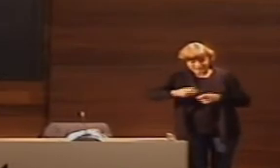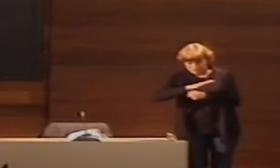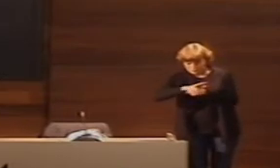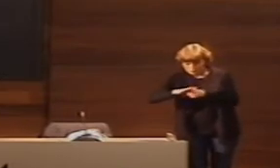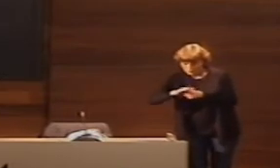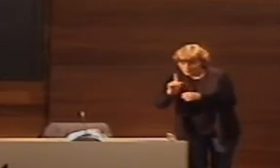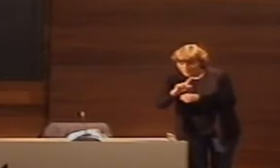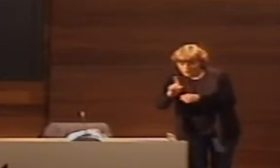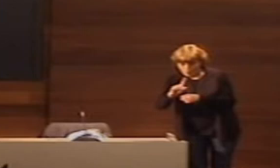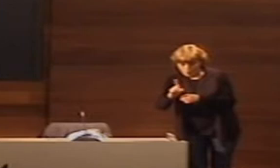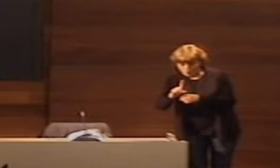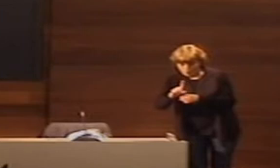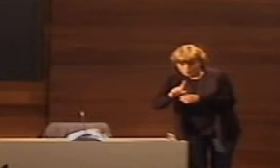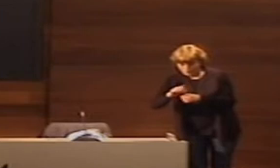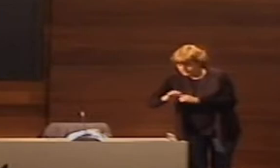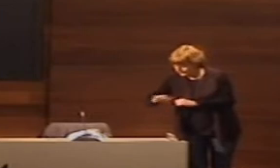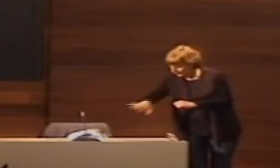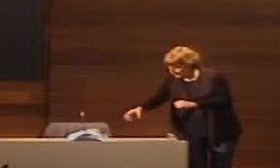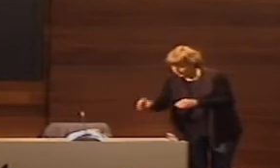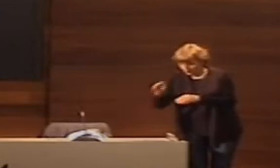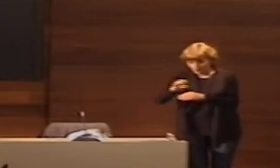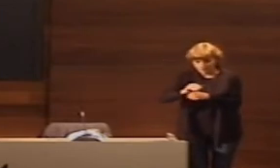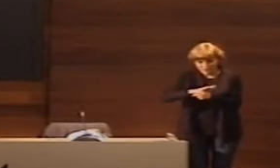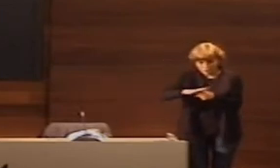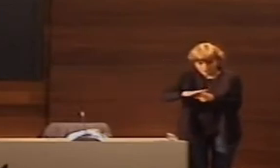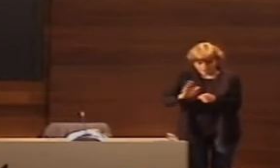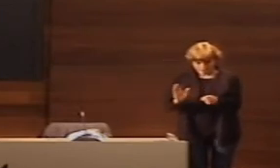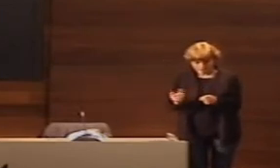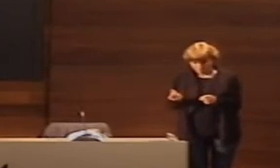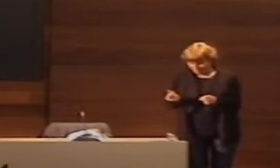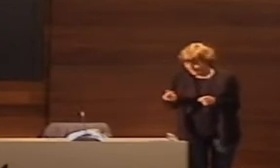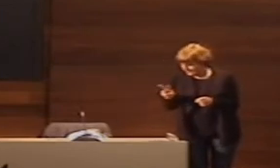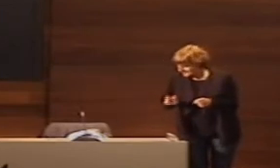¿no? Y además no alcanzan los resultados deseados, ¿no?